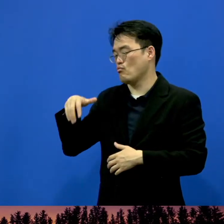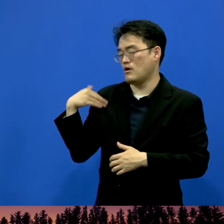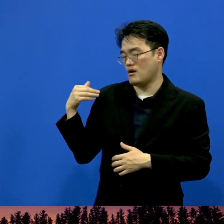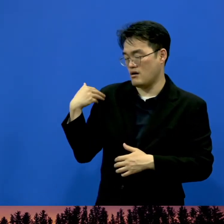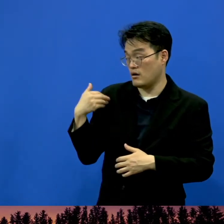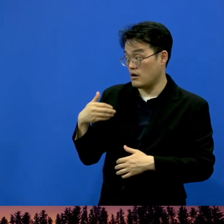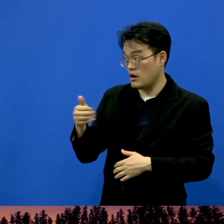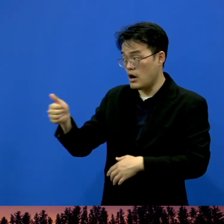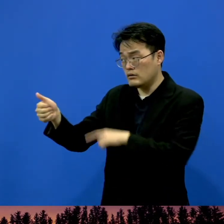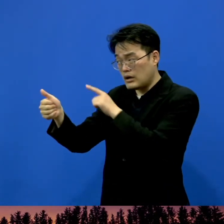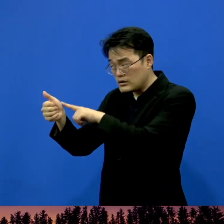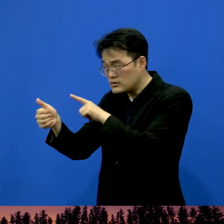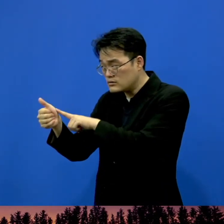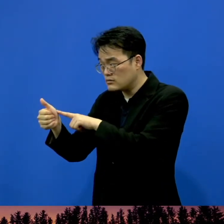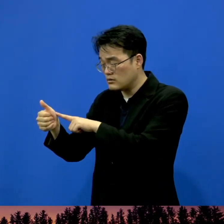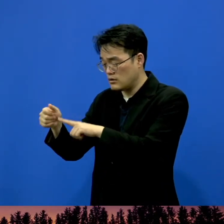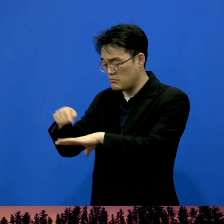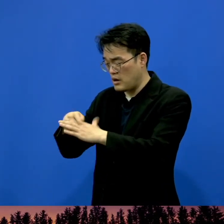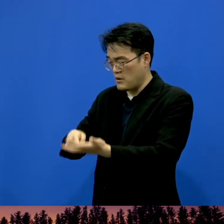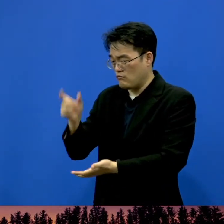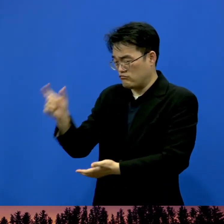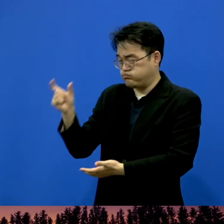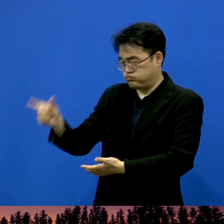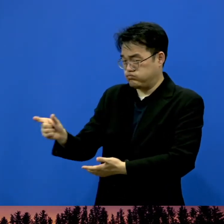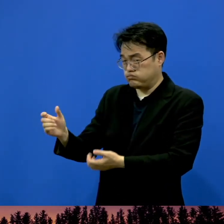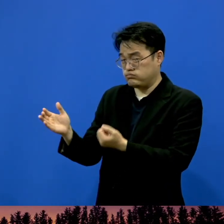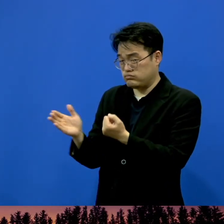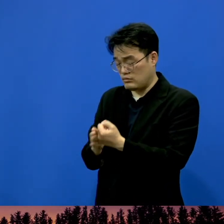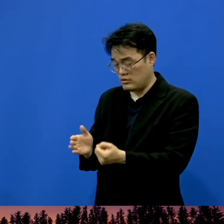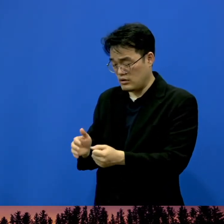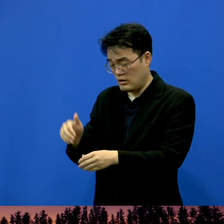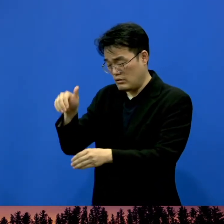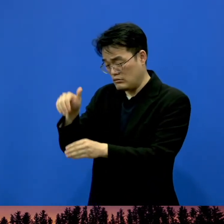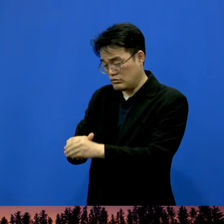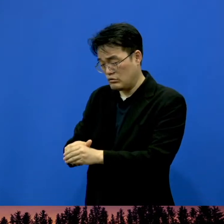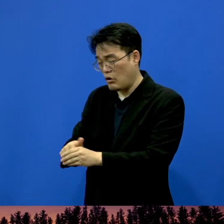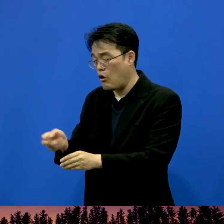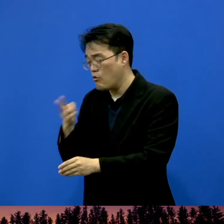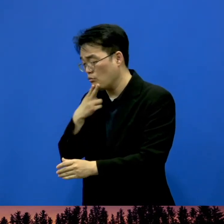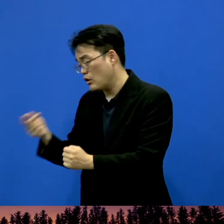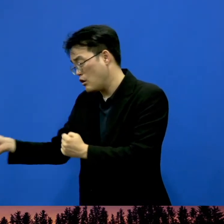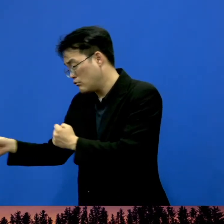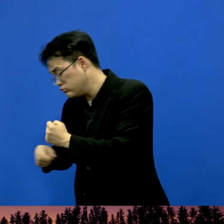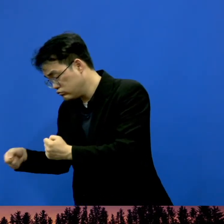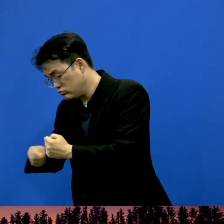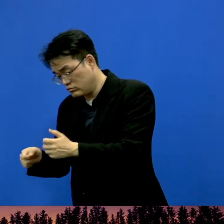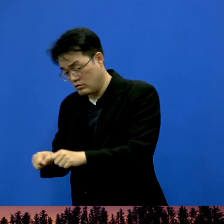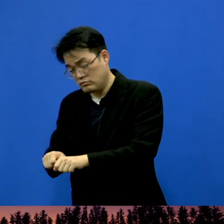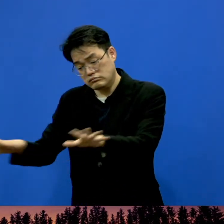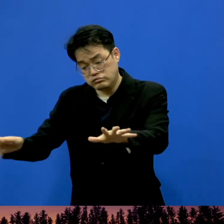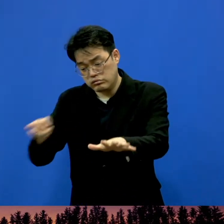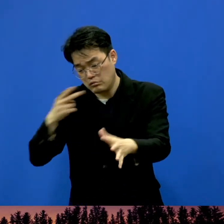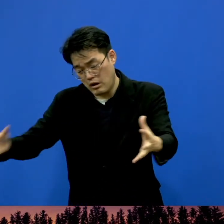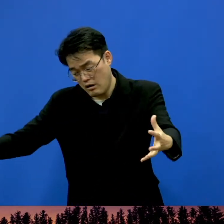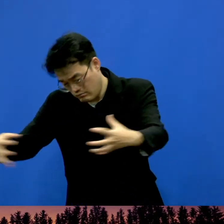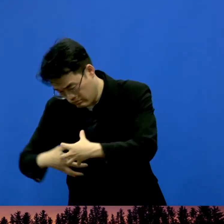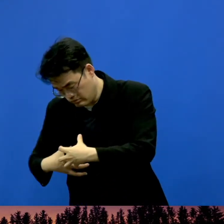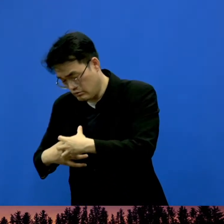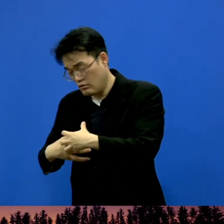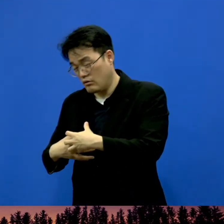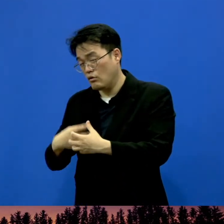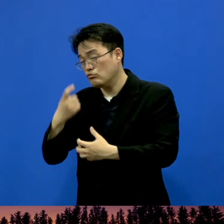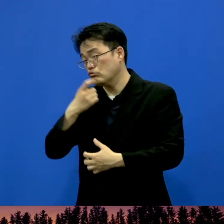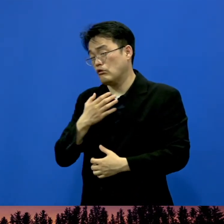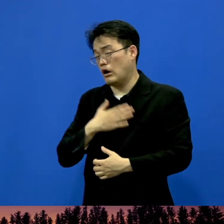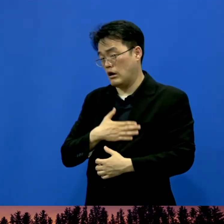당신은 굳은 사람이다. 심지 않은 데서 굳고 해치지 않은 데서 모는 줄 알았다. 이 말은 뭐냐? 주인은 강도다. 이런